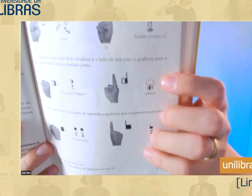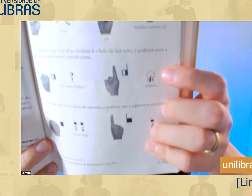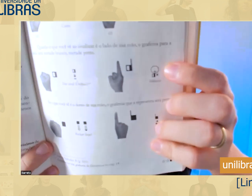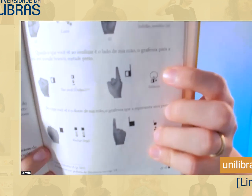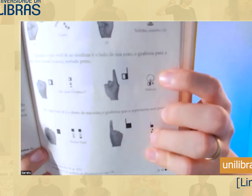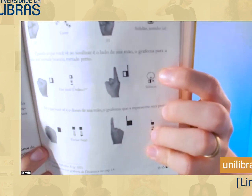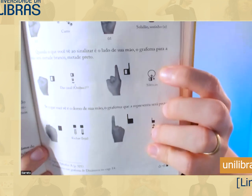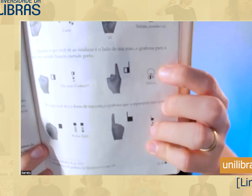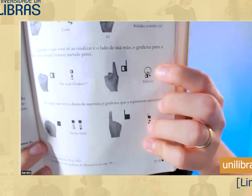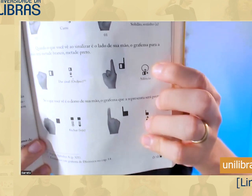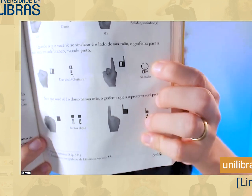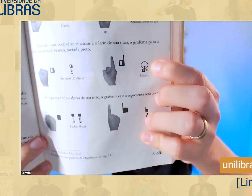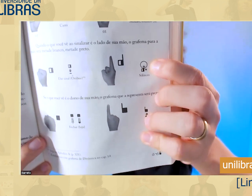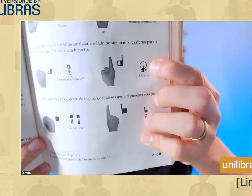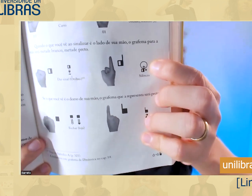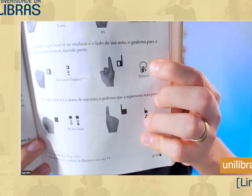Aqui, ó.